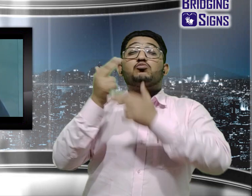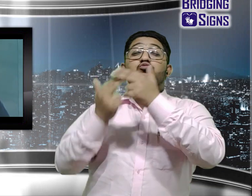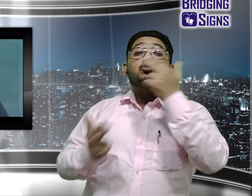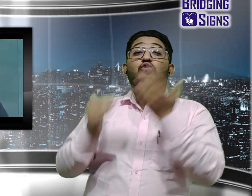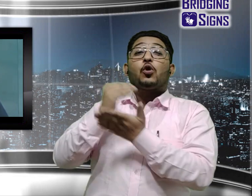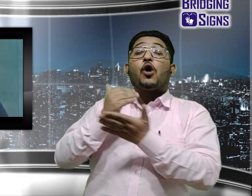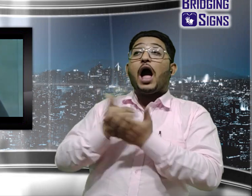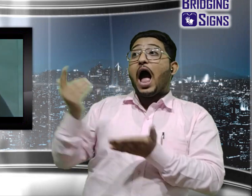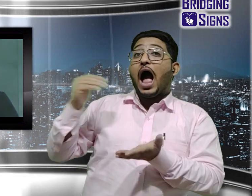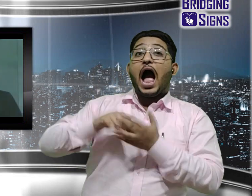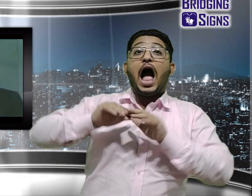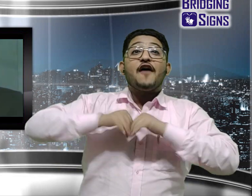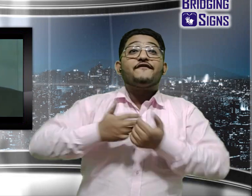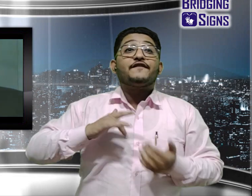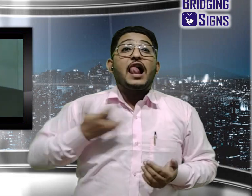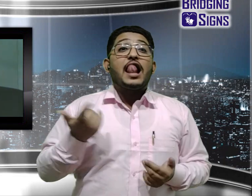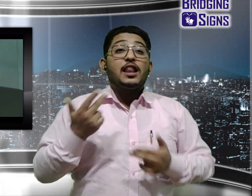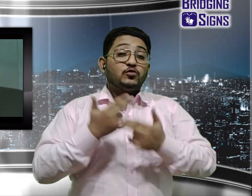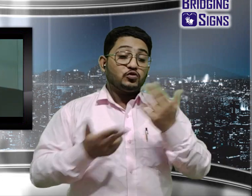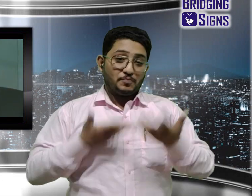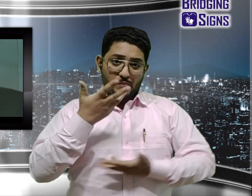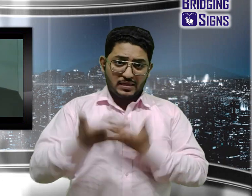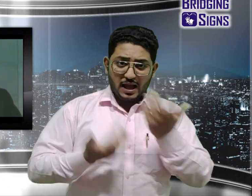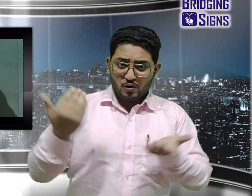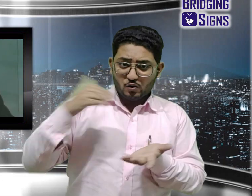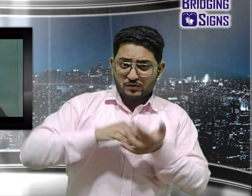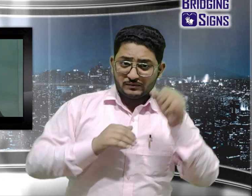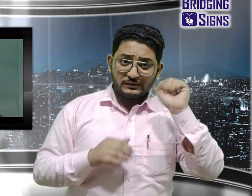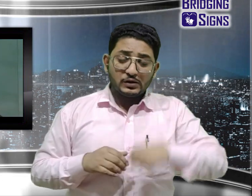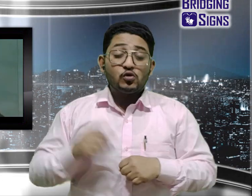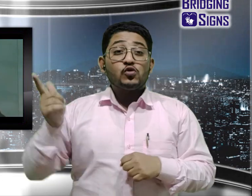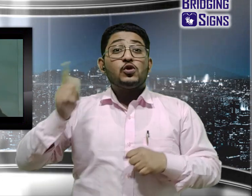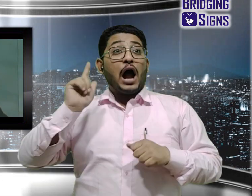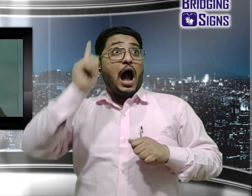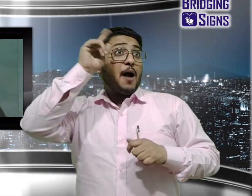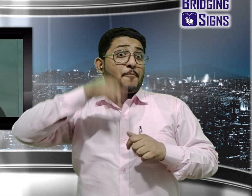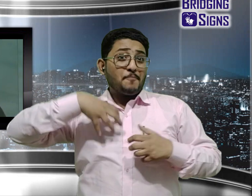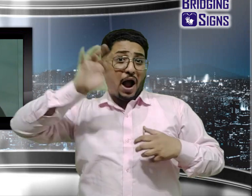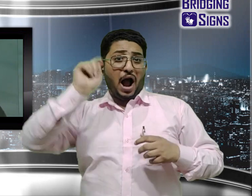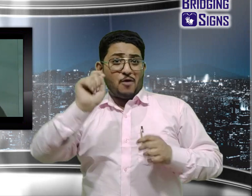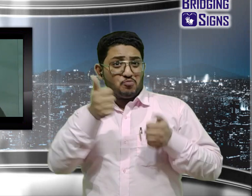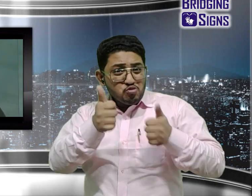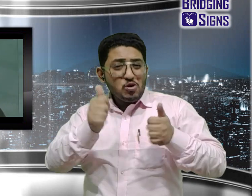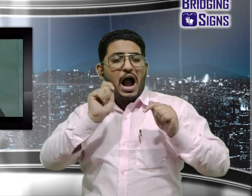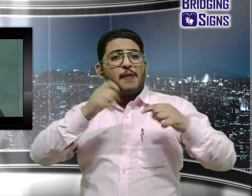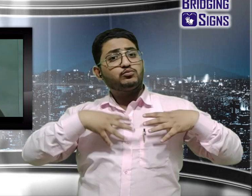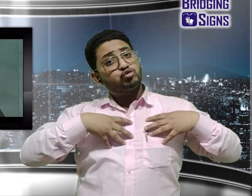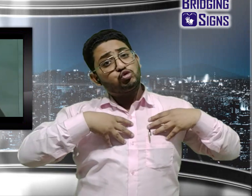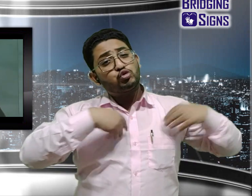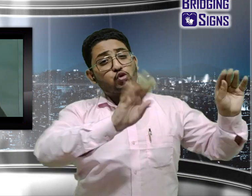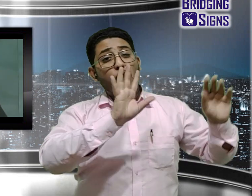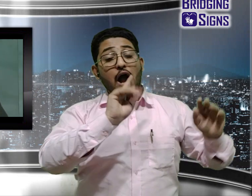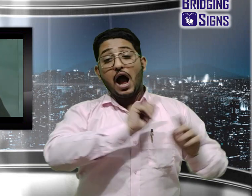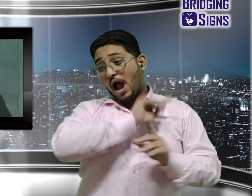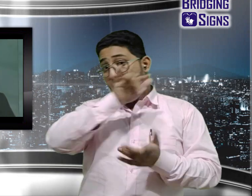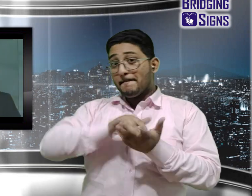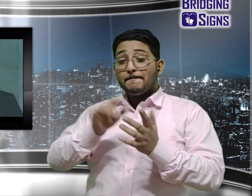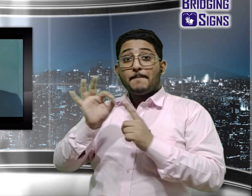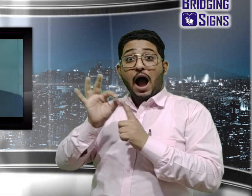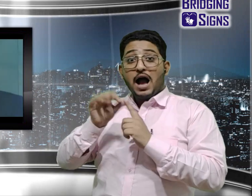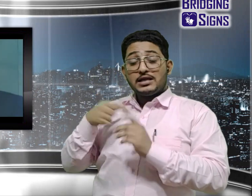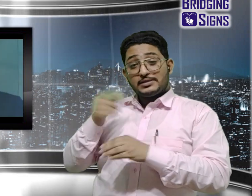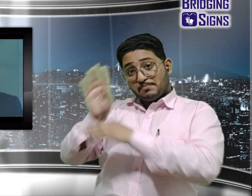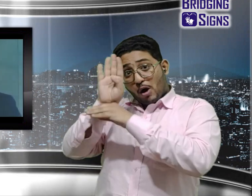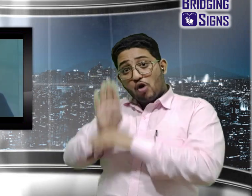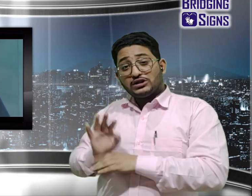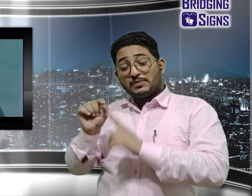आके आपसे बात भी करेंगे, जिन्होंने सब कुछ छोड़कर इस एतमाद, इस उम्मीद और